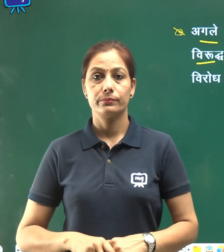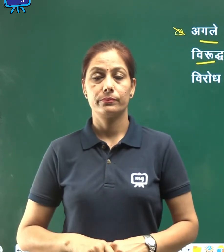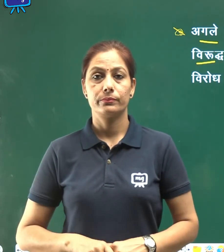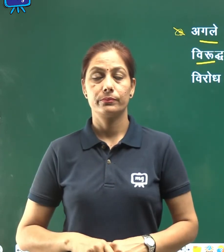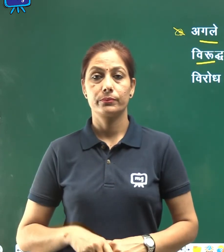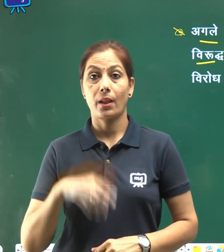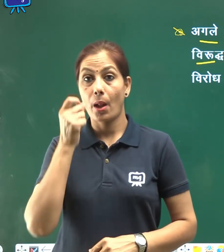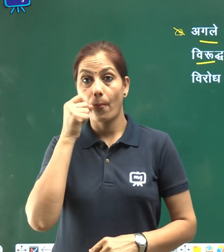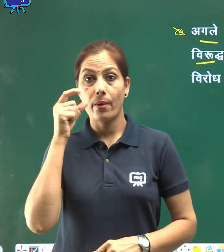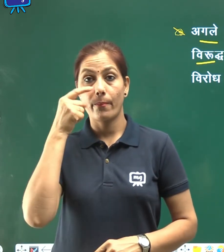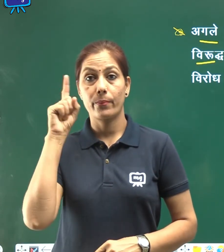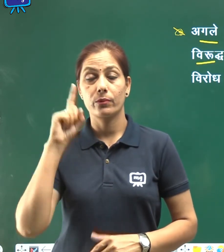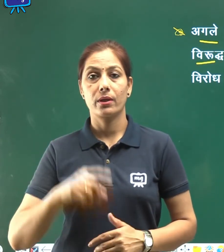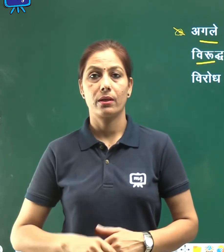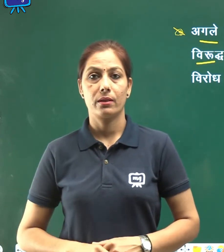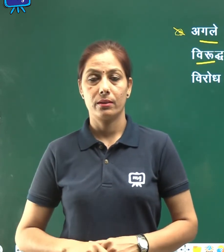अभिभावकों के